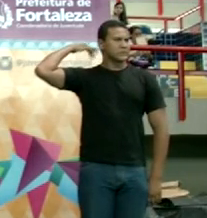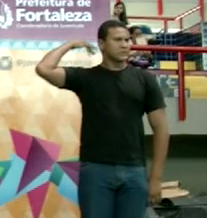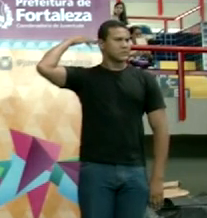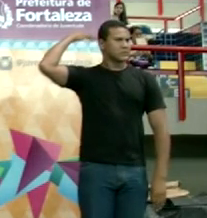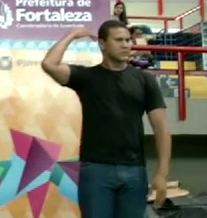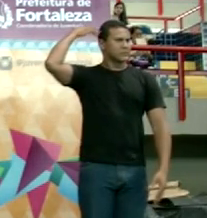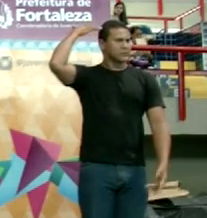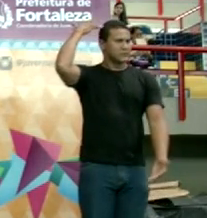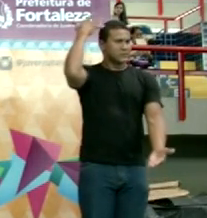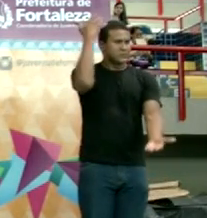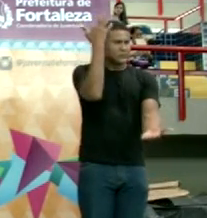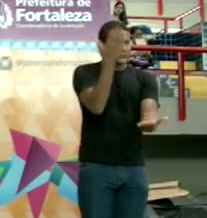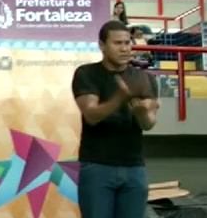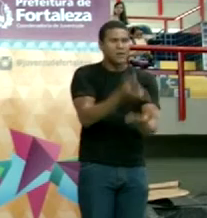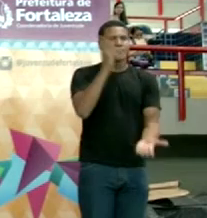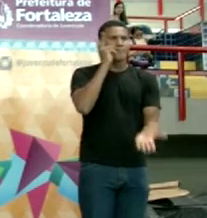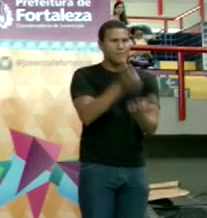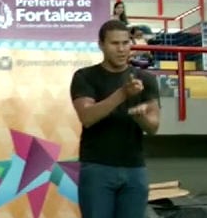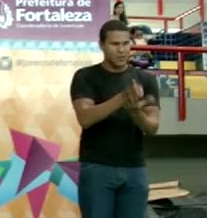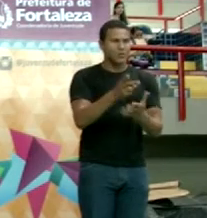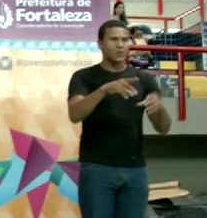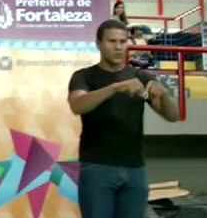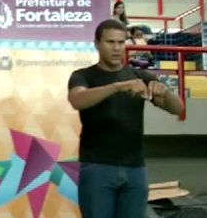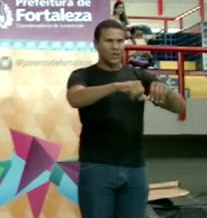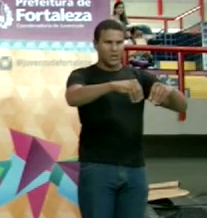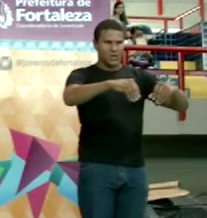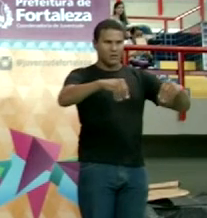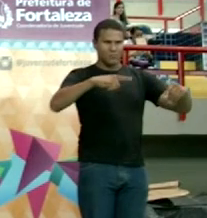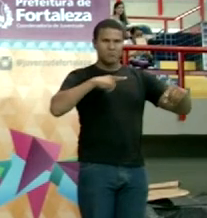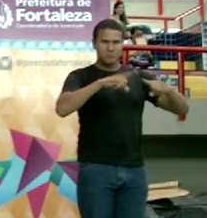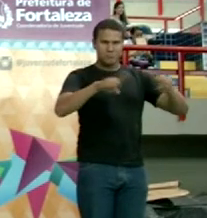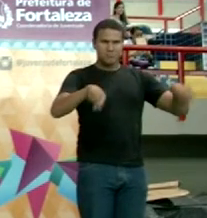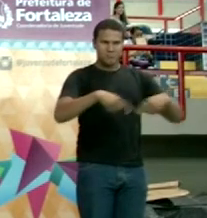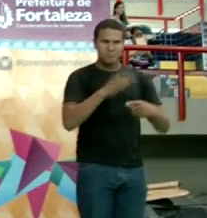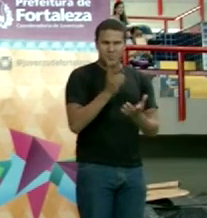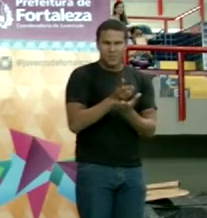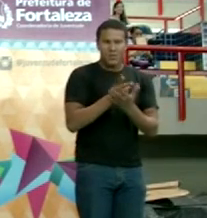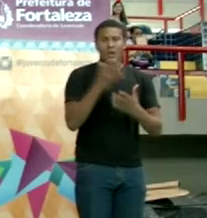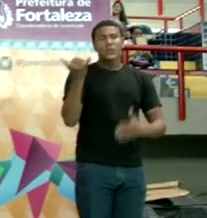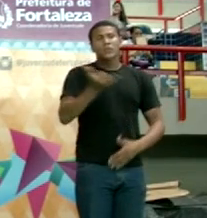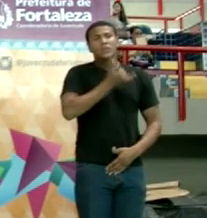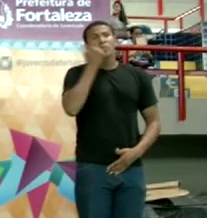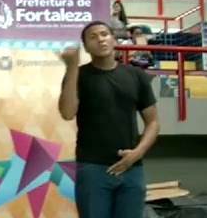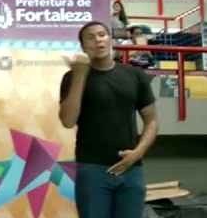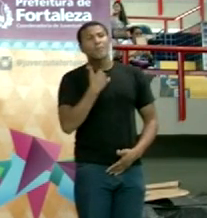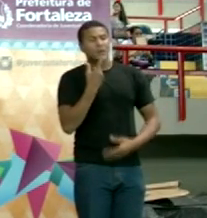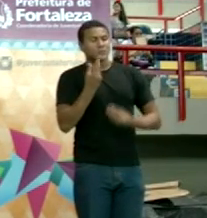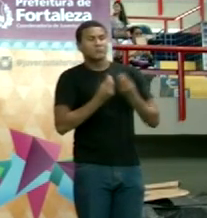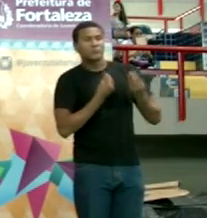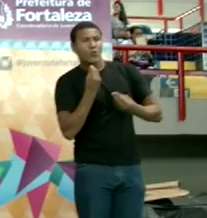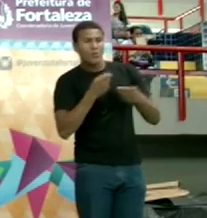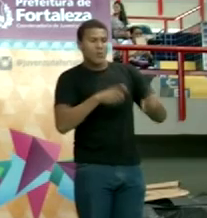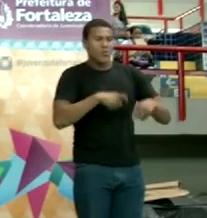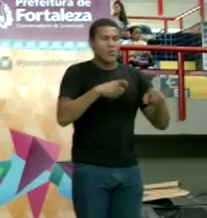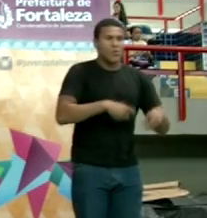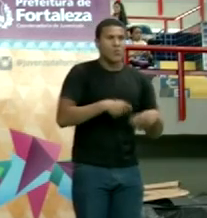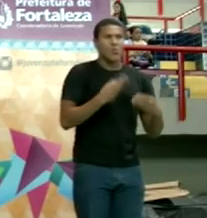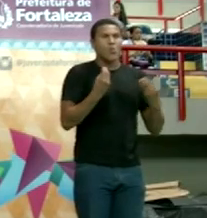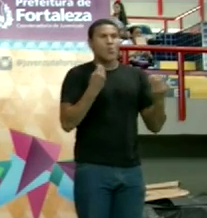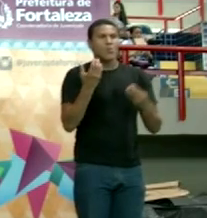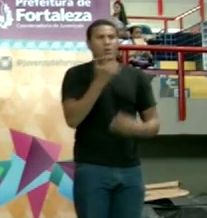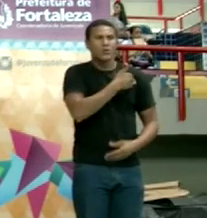família, mudando, óbvio, o produto de acordo com o interesse do Estado, e nesse momento, o produto é o